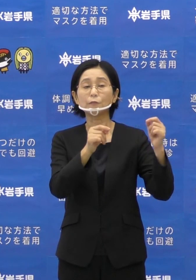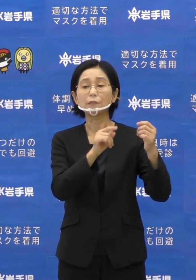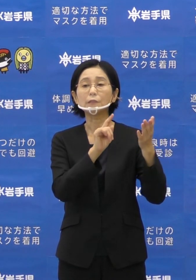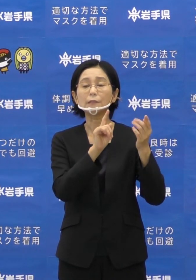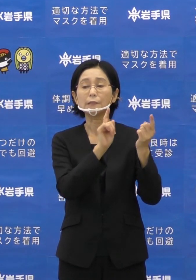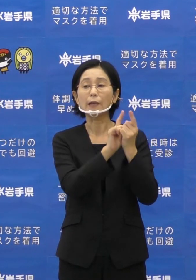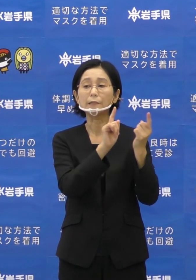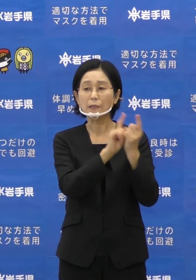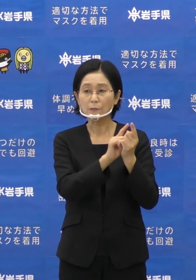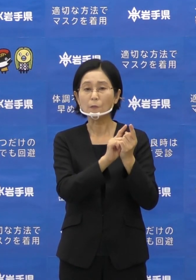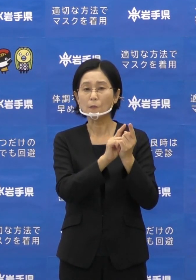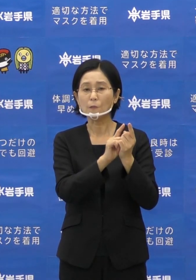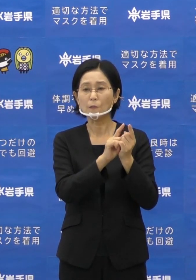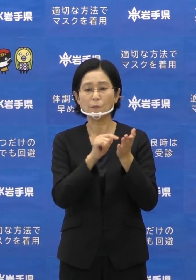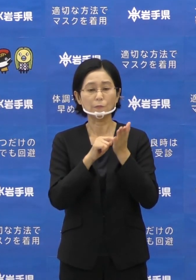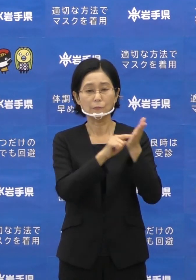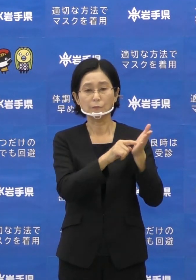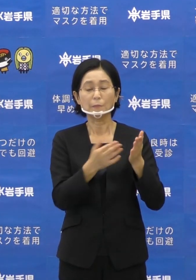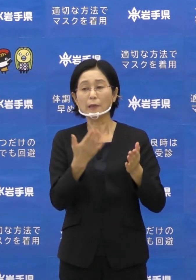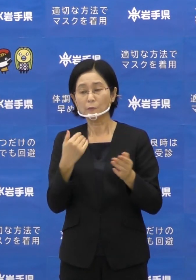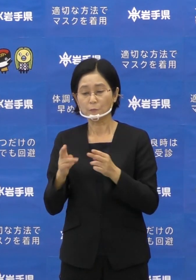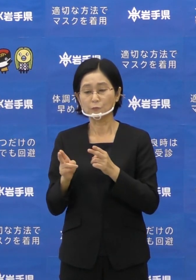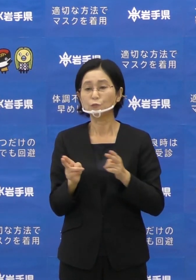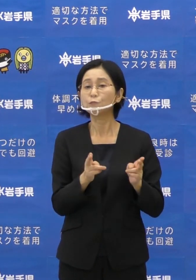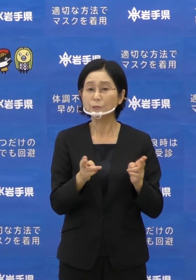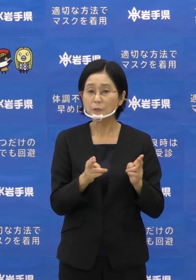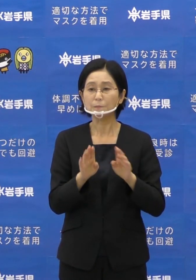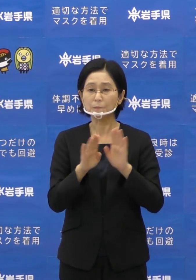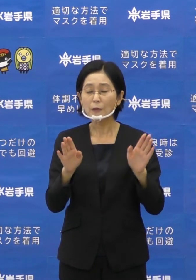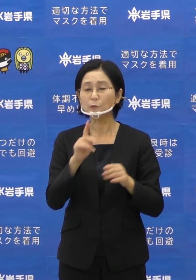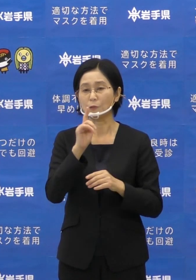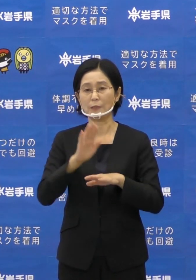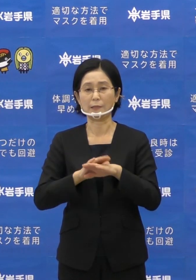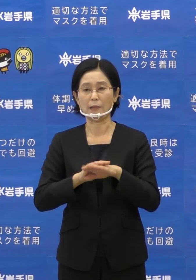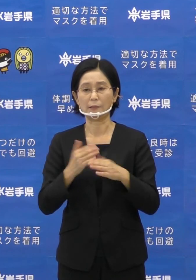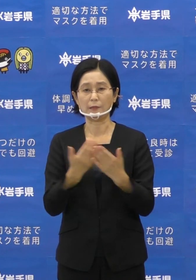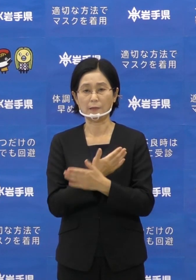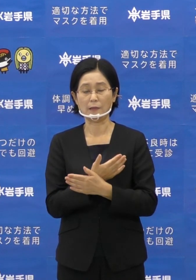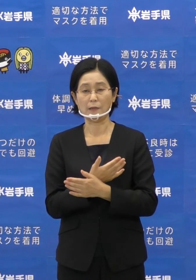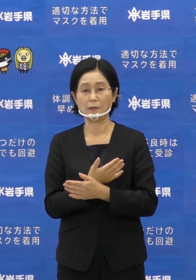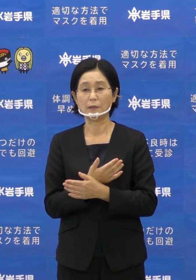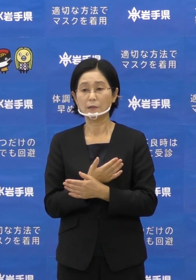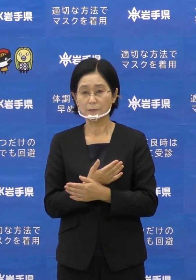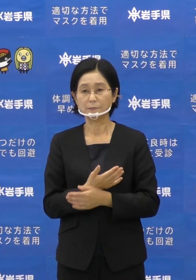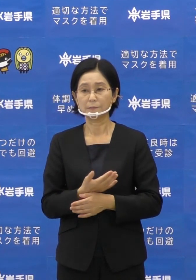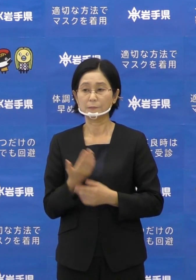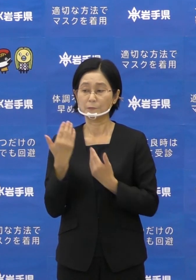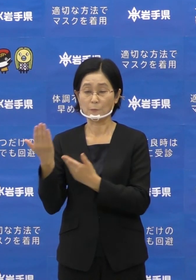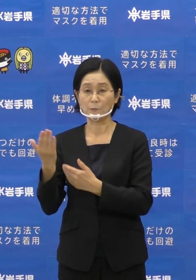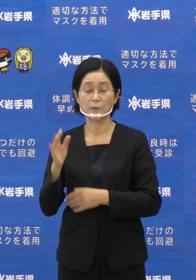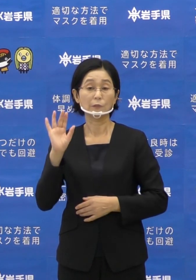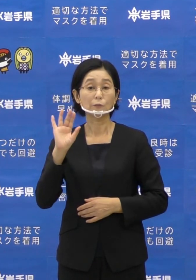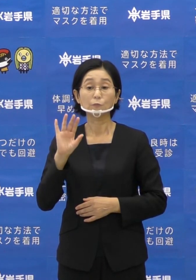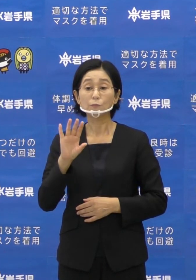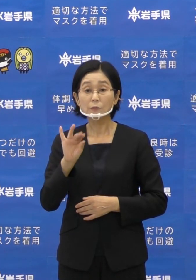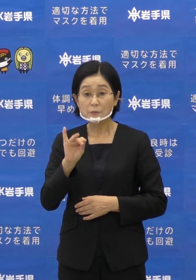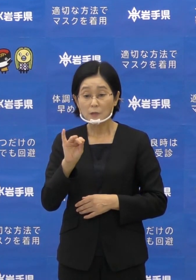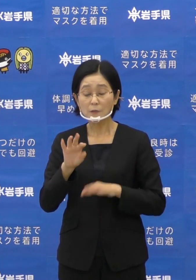準備に着手という言葉を使いました。 つまりこのツイッターに書き込まれた時点では、昨日の本便会議